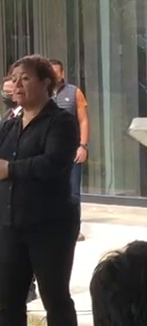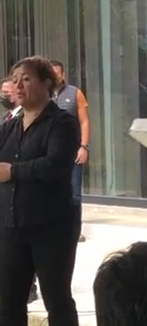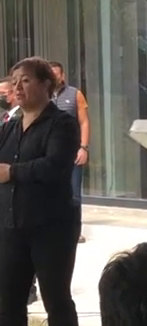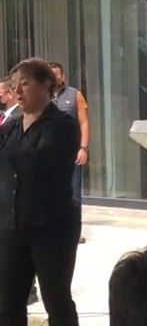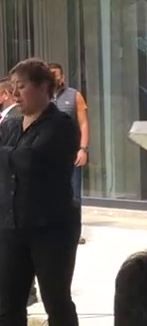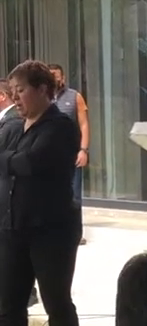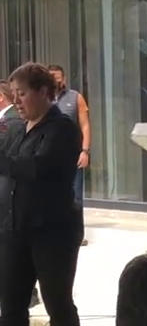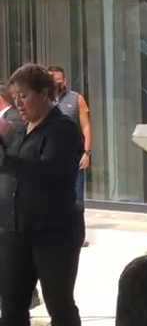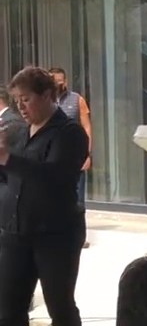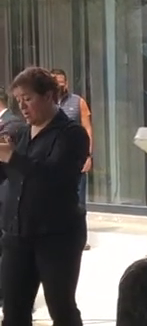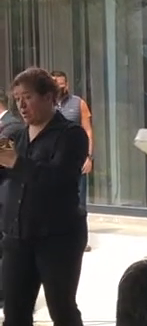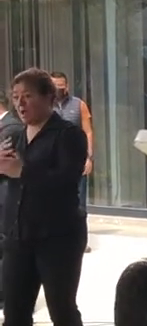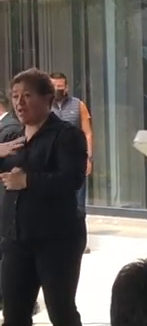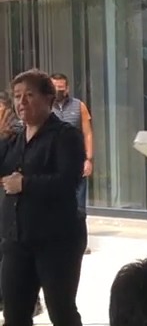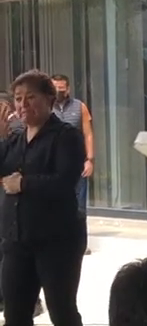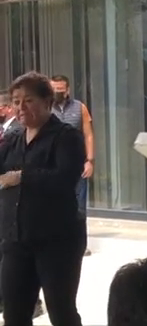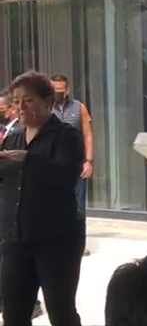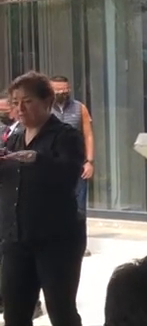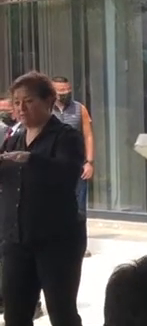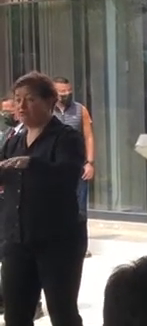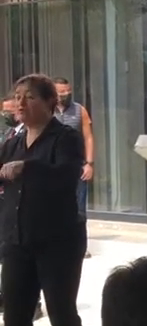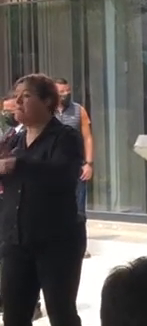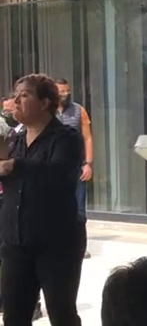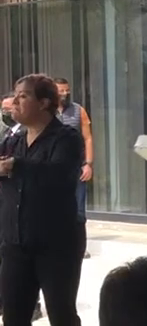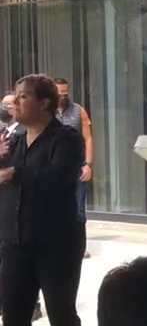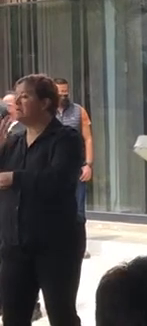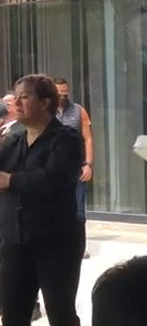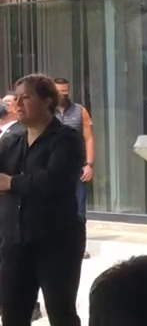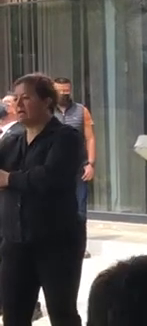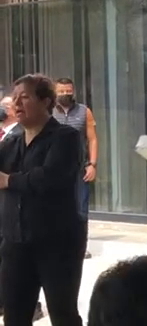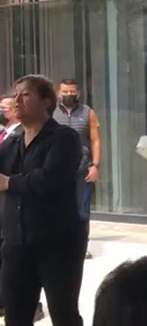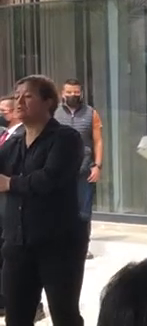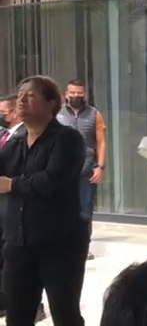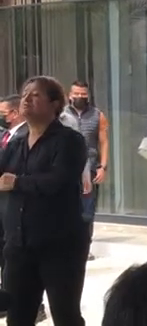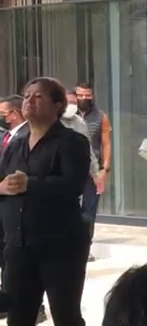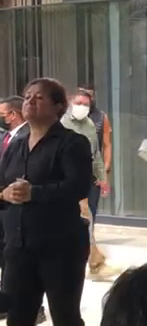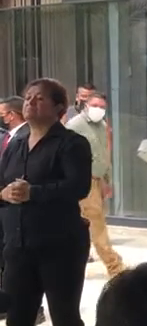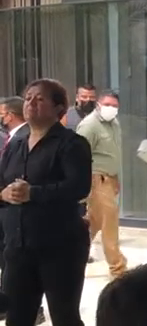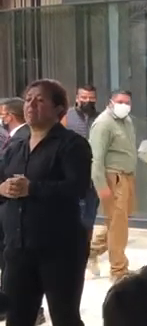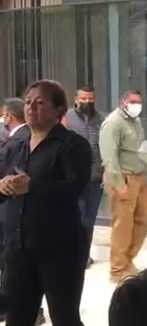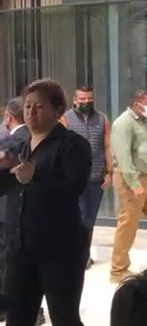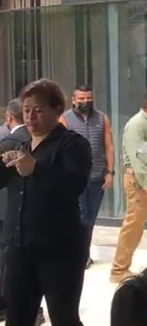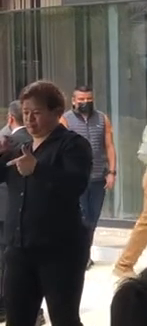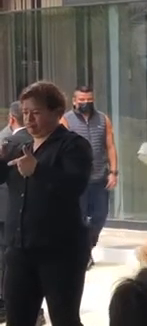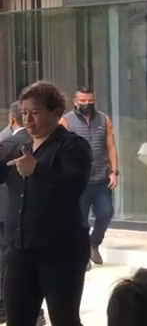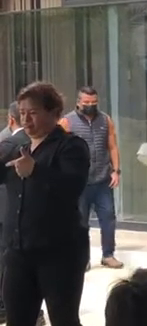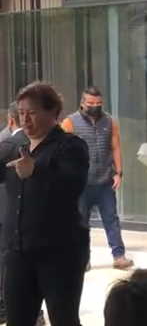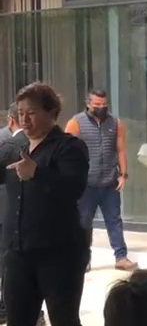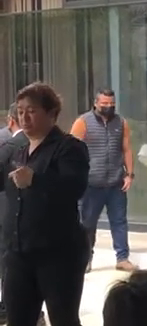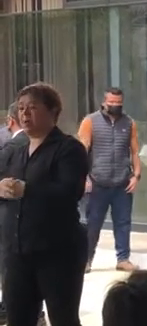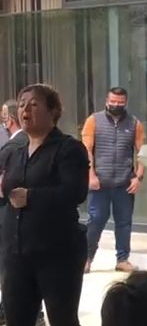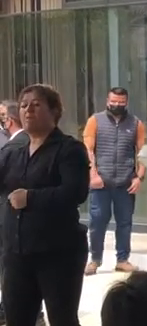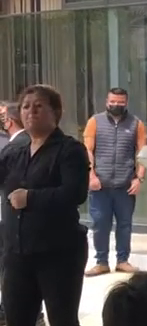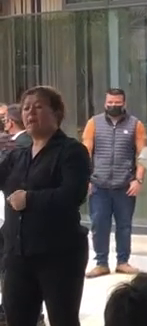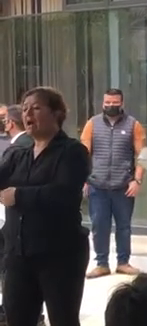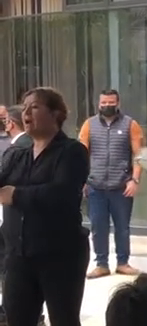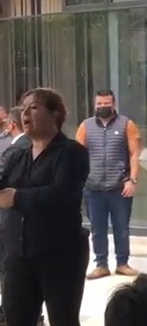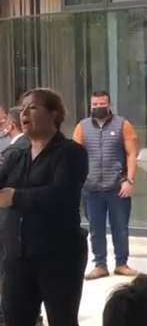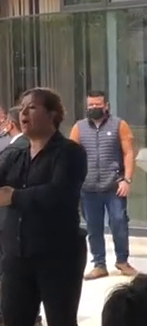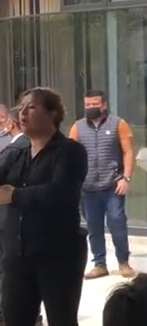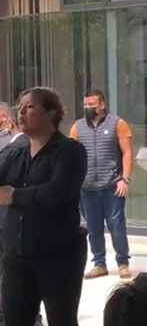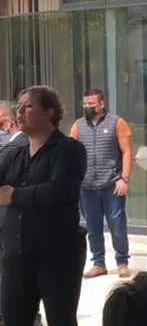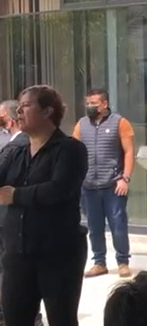magnitud mayor a tres grados en la escala de richter siendo el último el pasado 14 de julio a